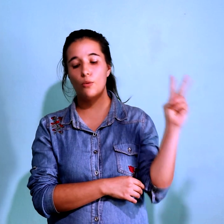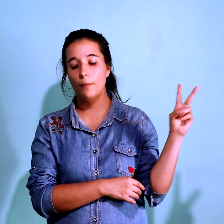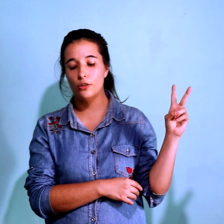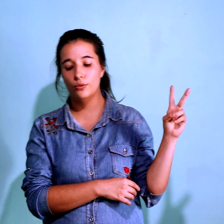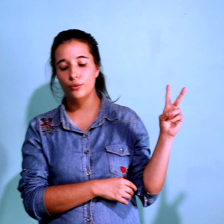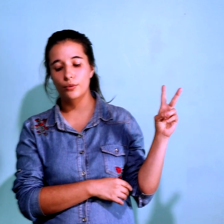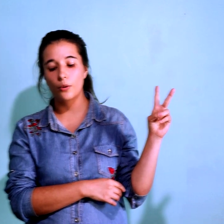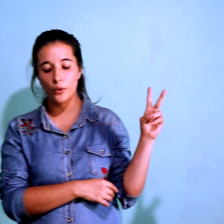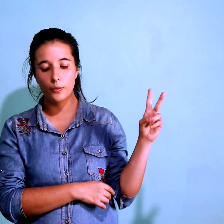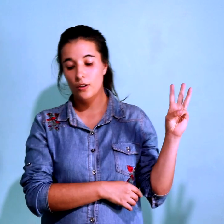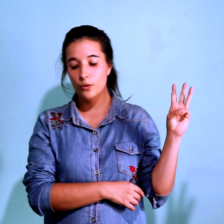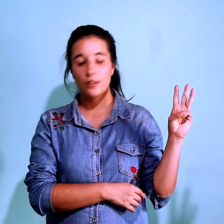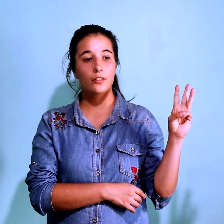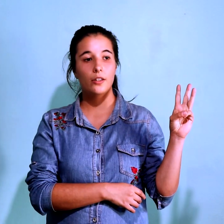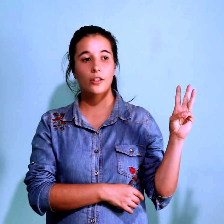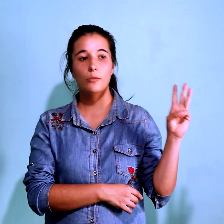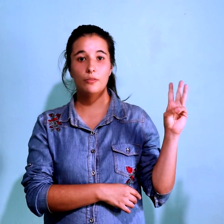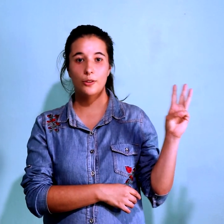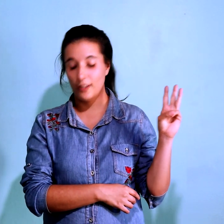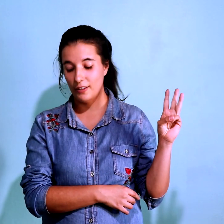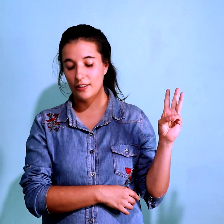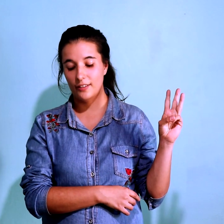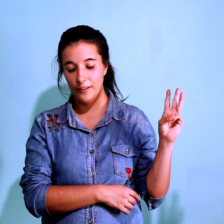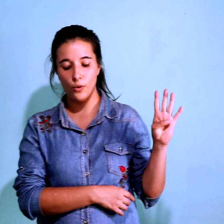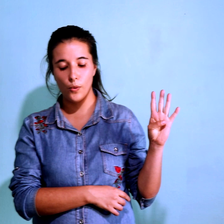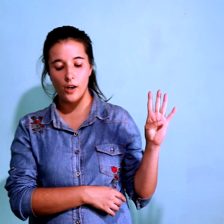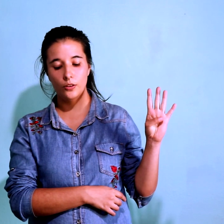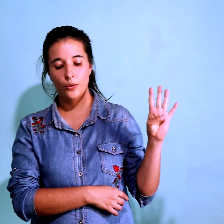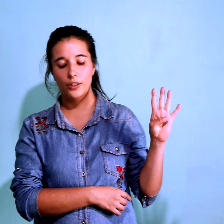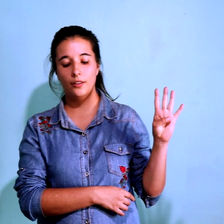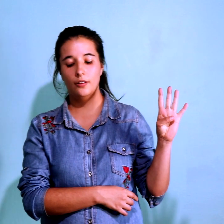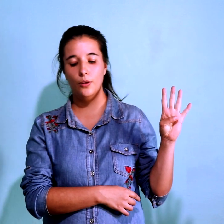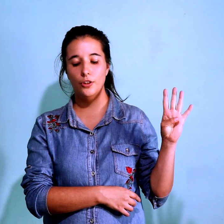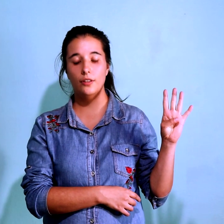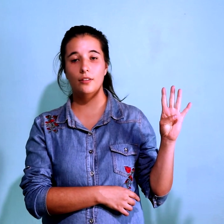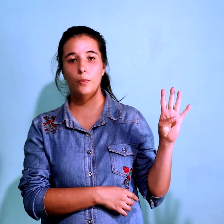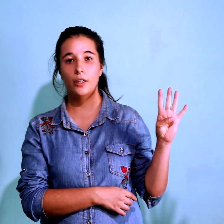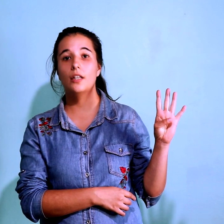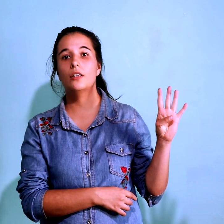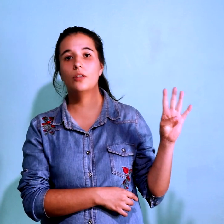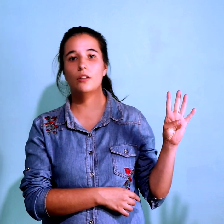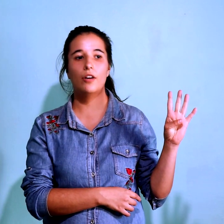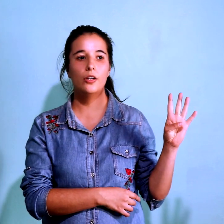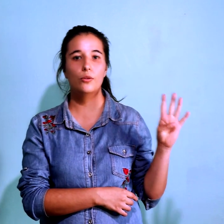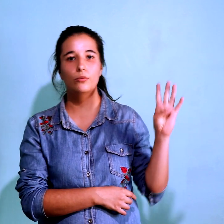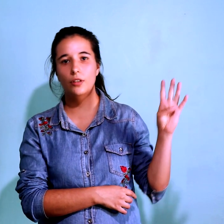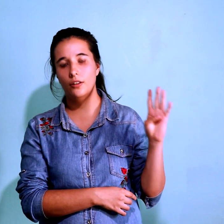alguma parte do teu corpo. O terceiro é que movimento que ela vai fazer. O quarto, orientação e direção, para que lado que ela vai, ou se ela tem